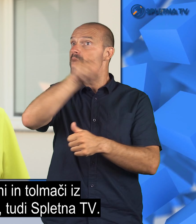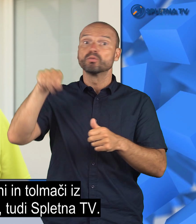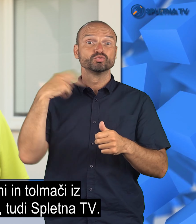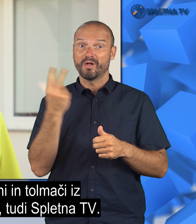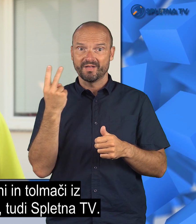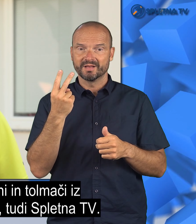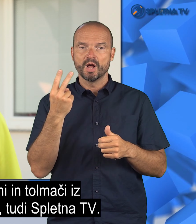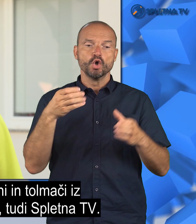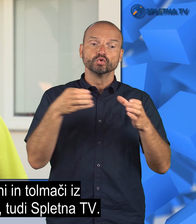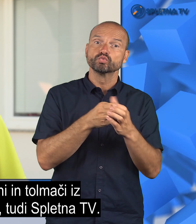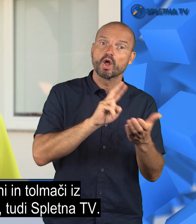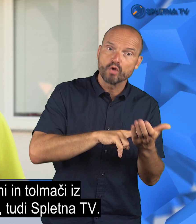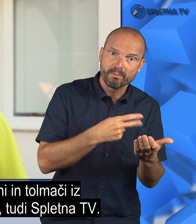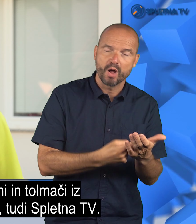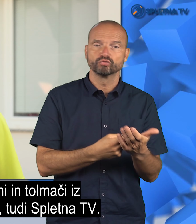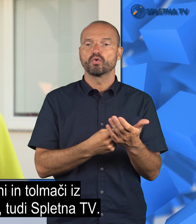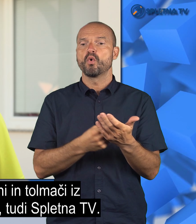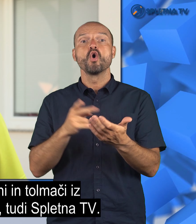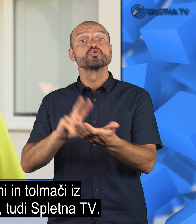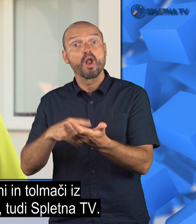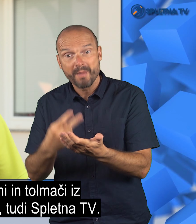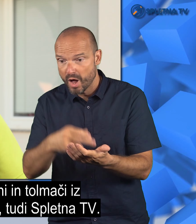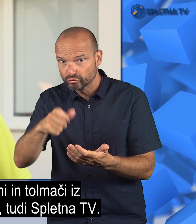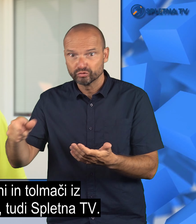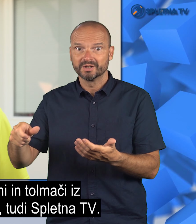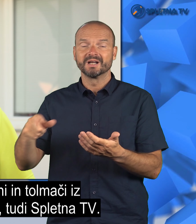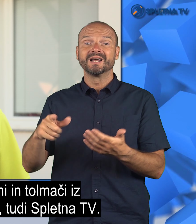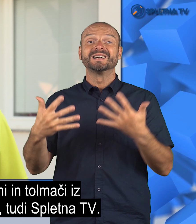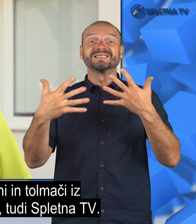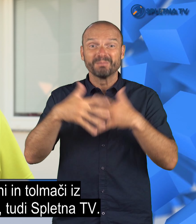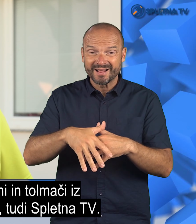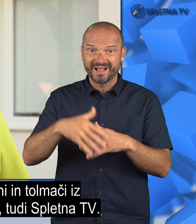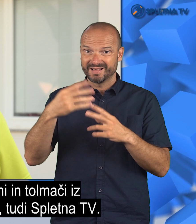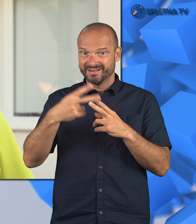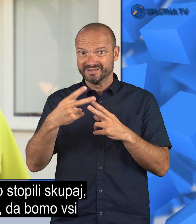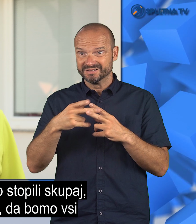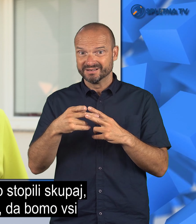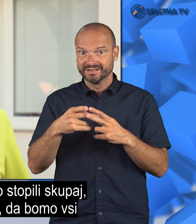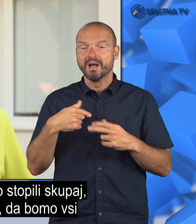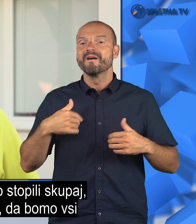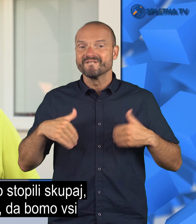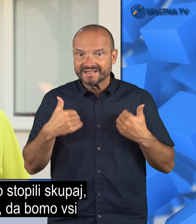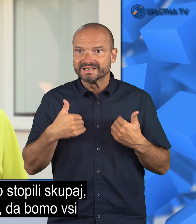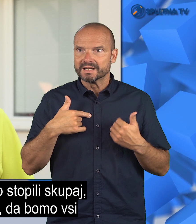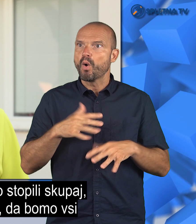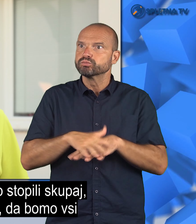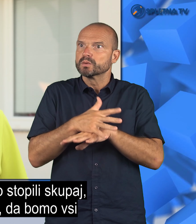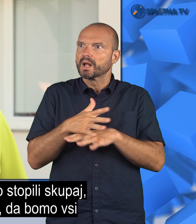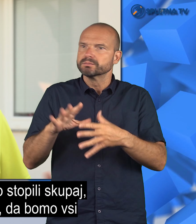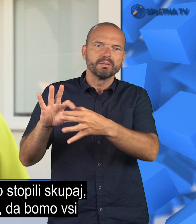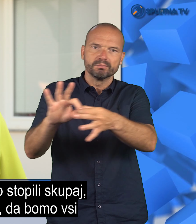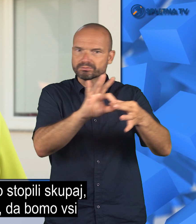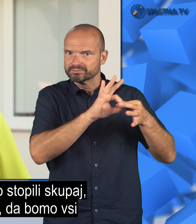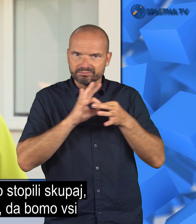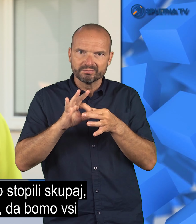člani, in tolmači, združenje tolmačev, tudi spletne TV. Mi veselimo, da smo skupaj in jaz verjamem,